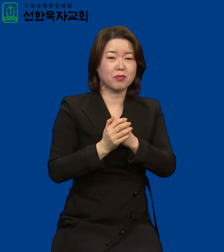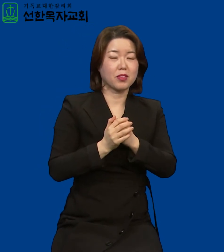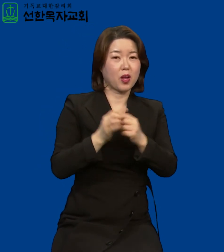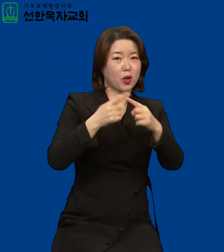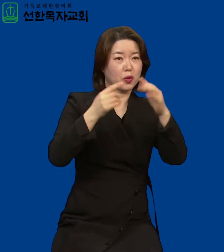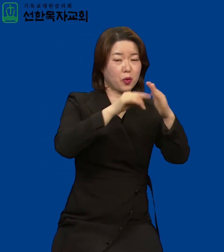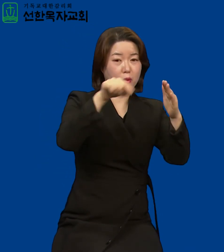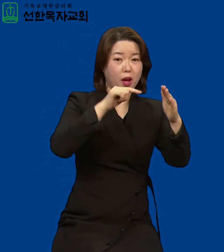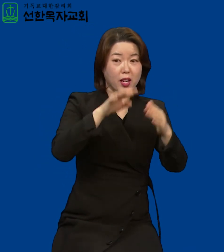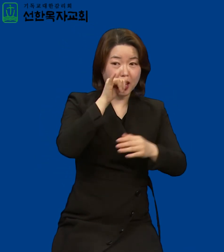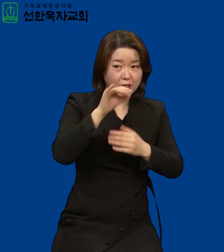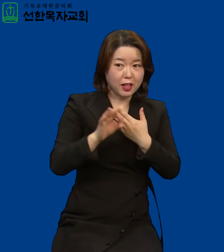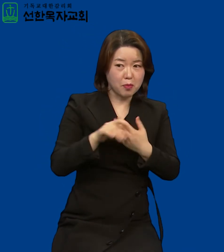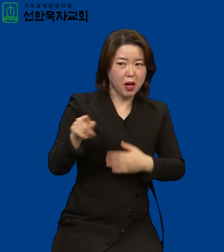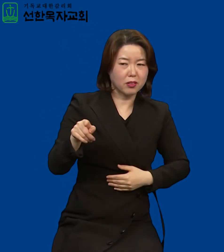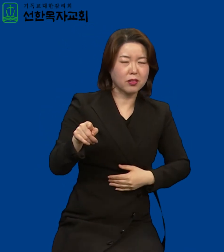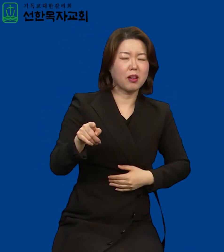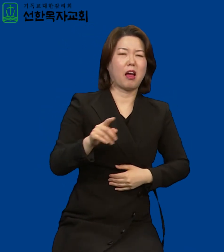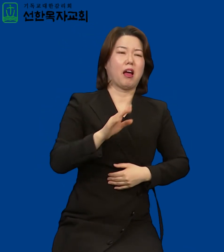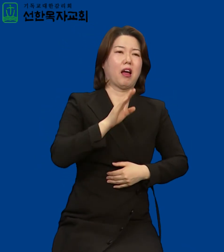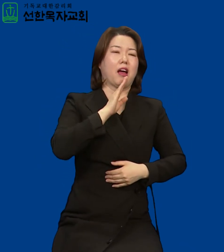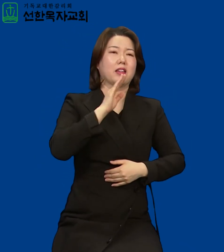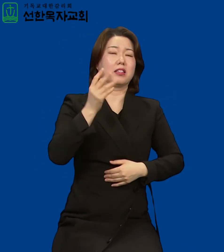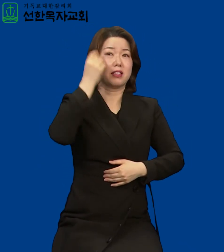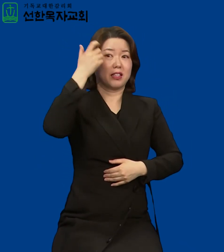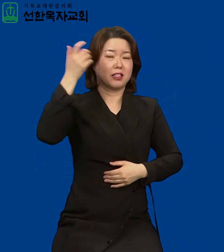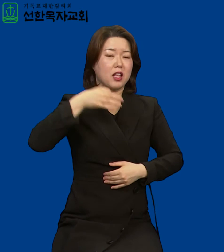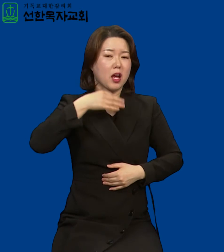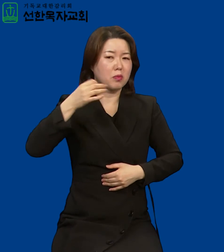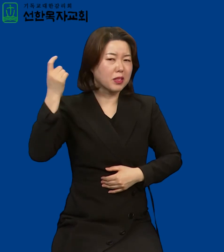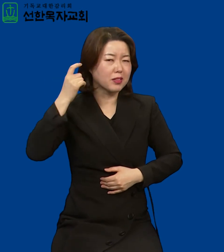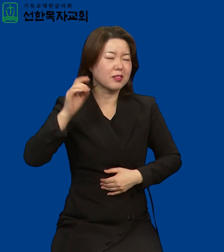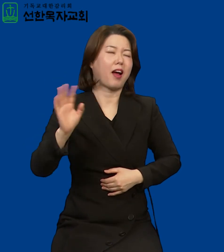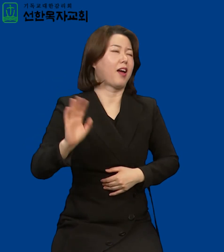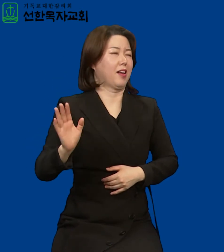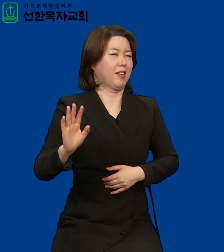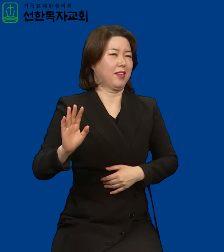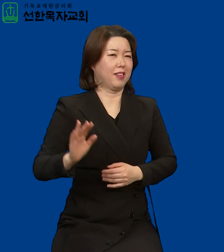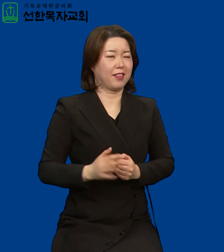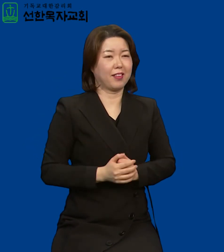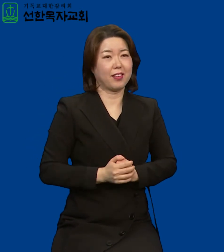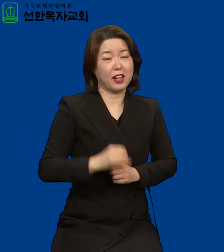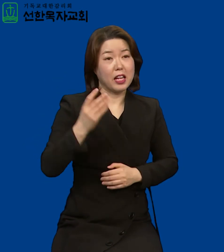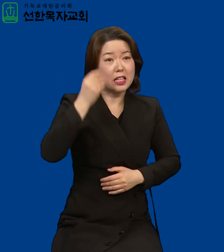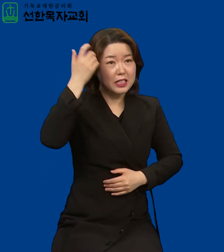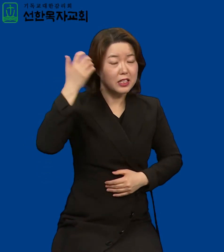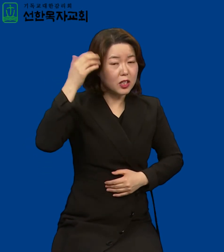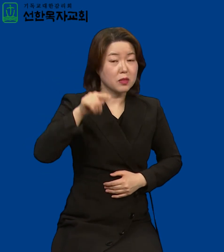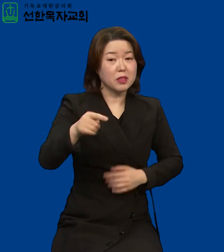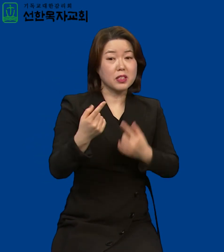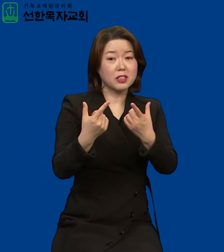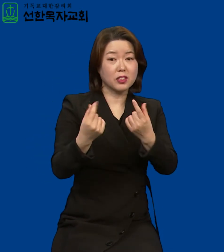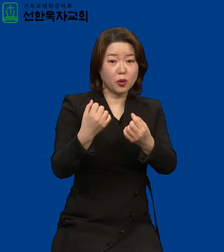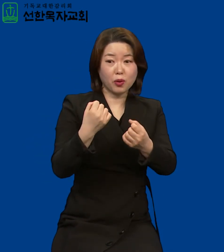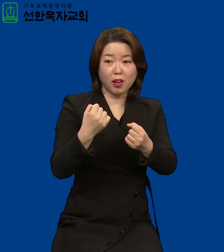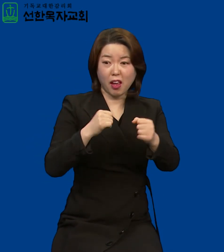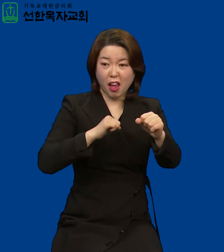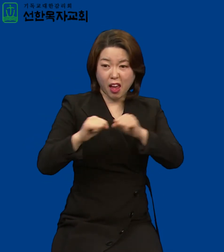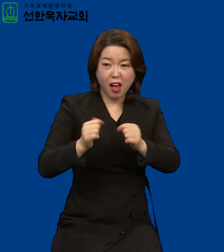혹시 있다면 그는 진짜 성령의 음성을 들은 사람이 아닙니다. 성령님은 그렇게 할 리가